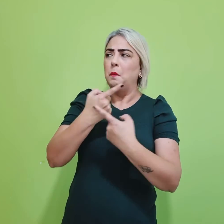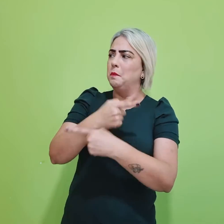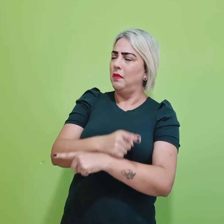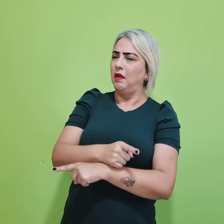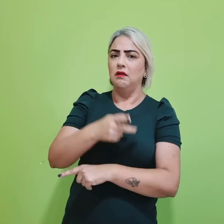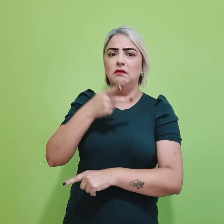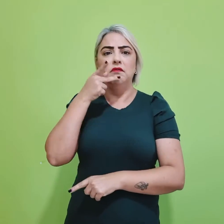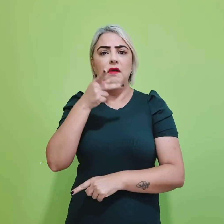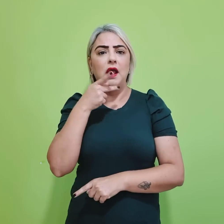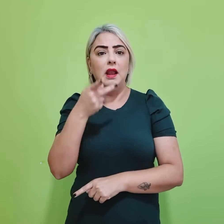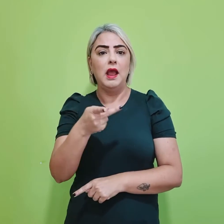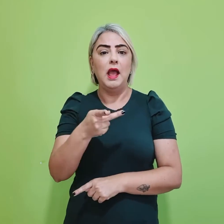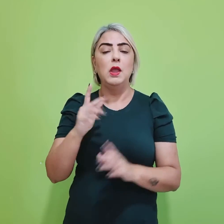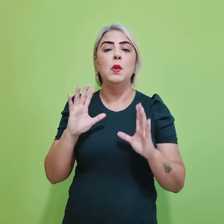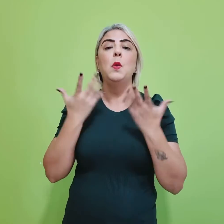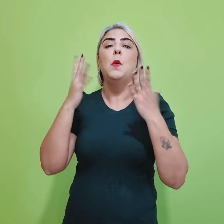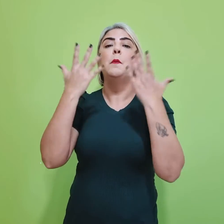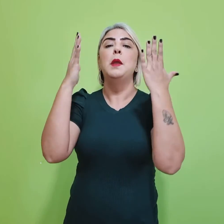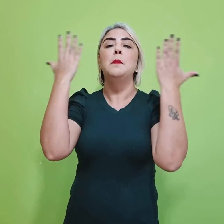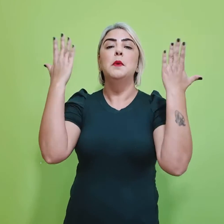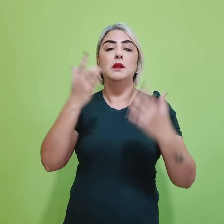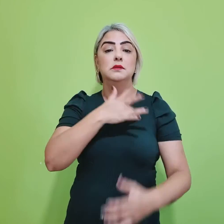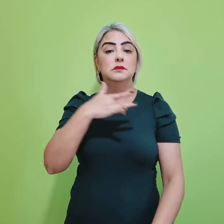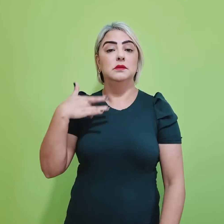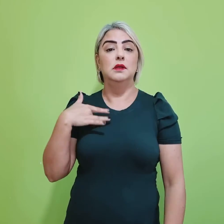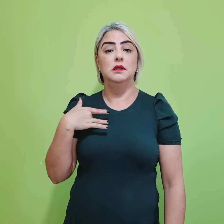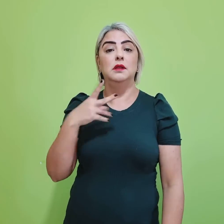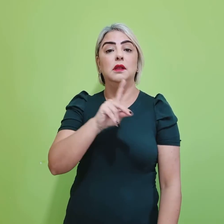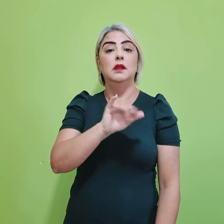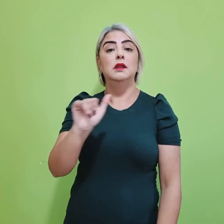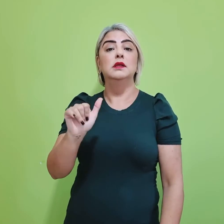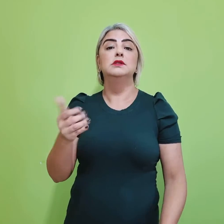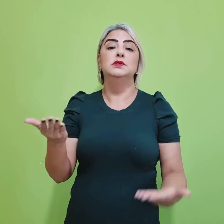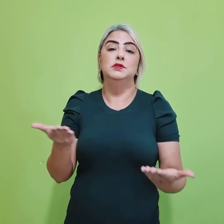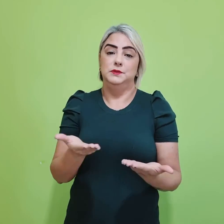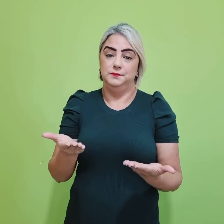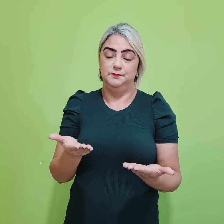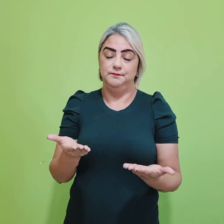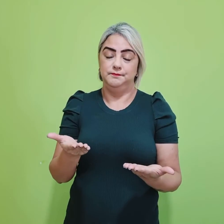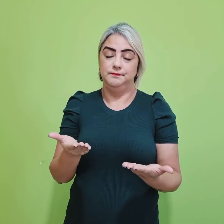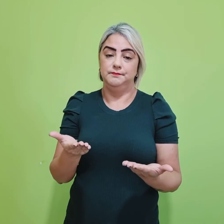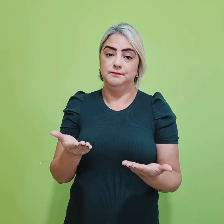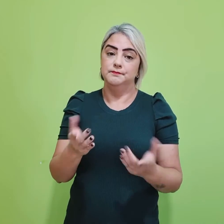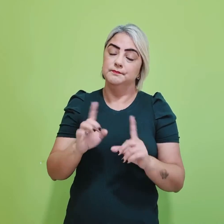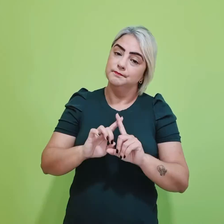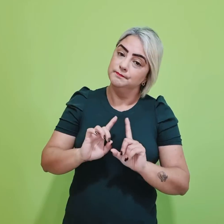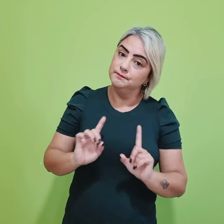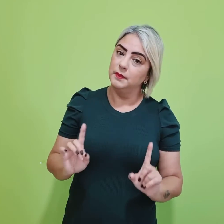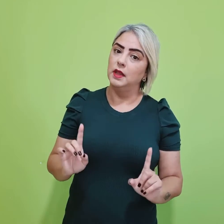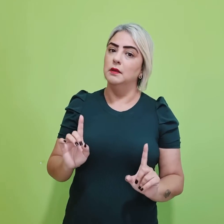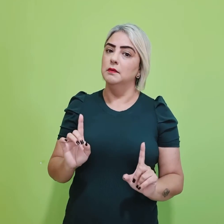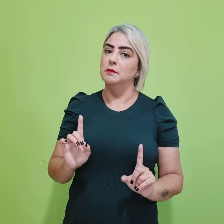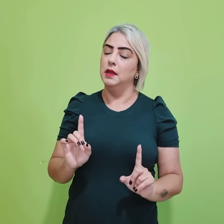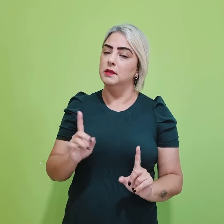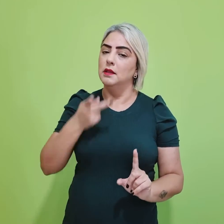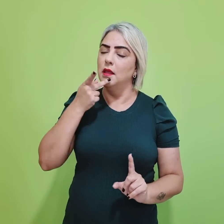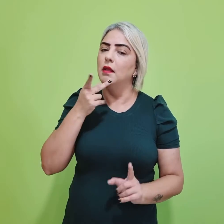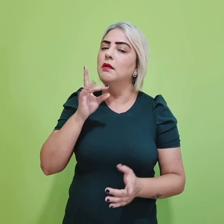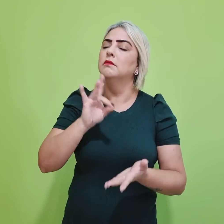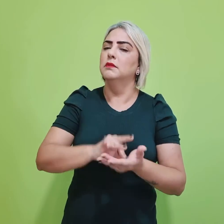contrassenso falar em comemoração da saúde neste momento. Mas reforça que